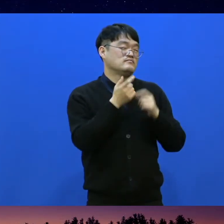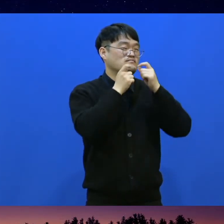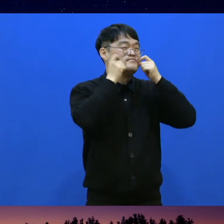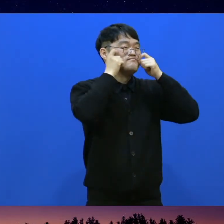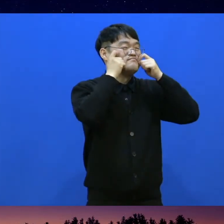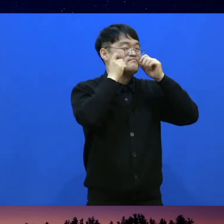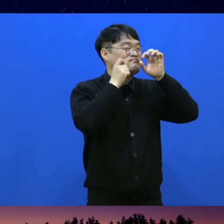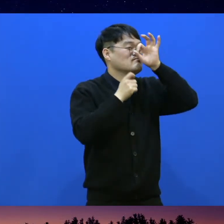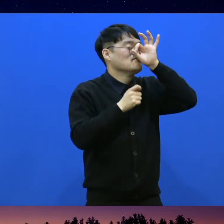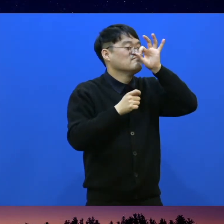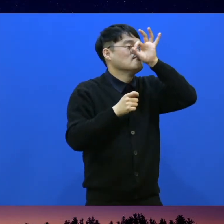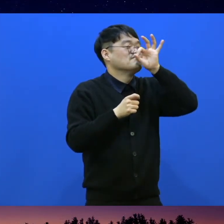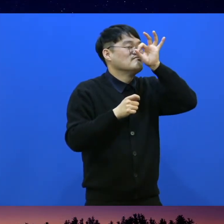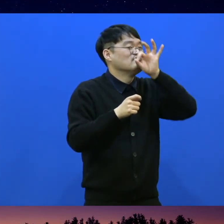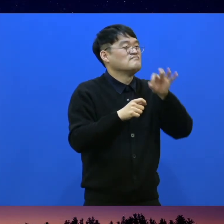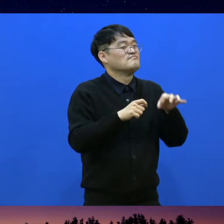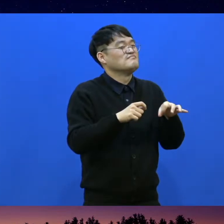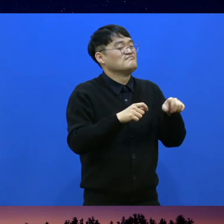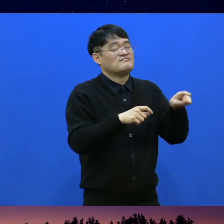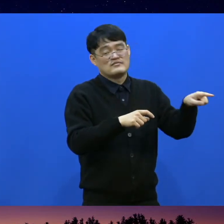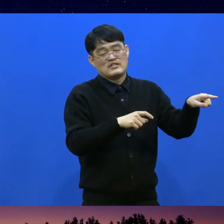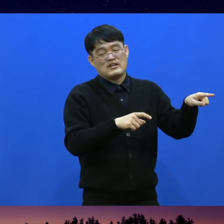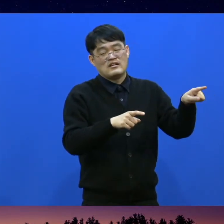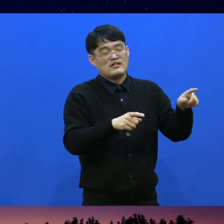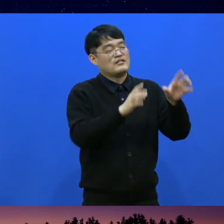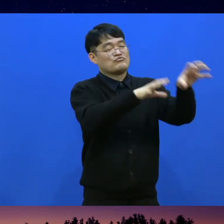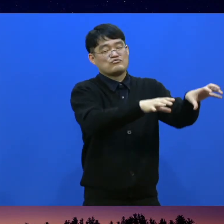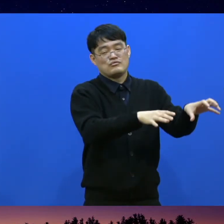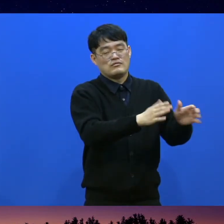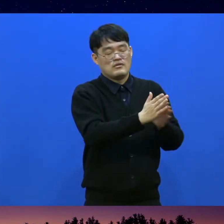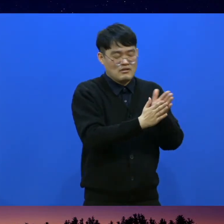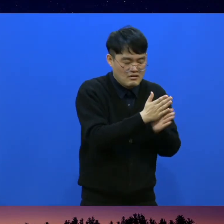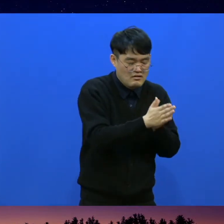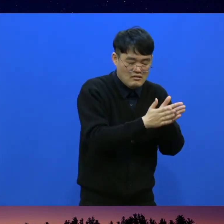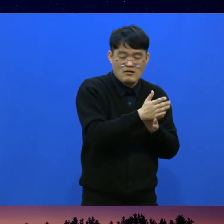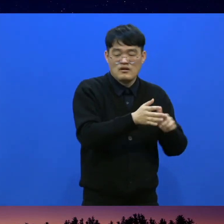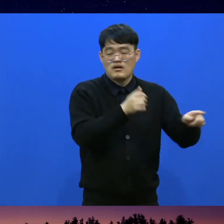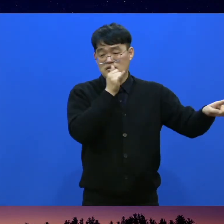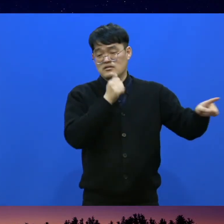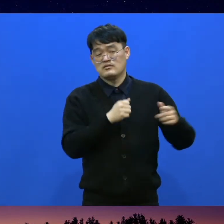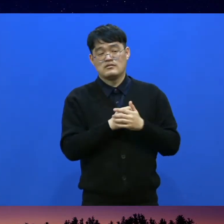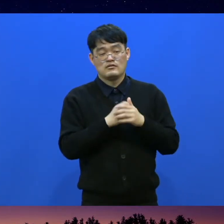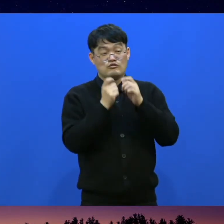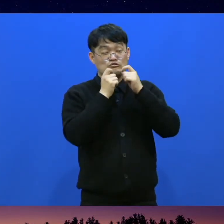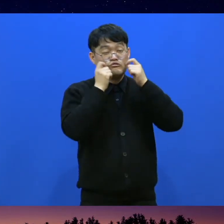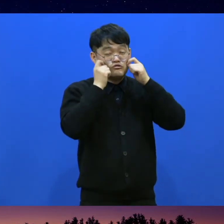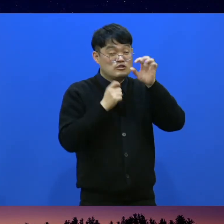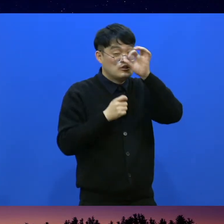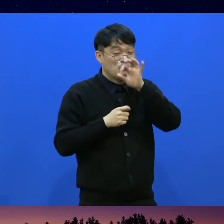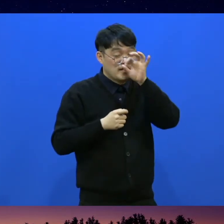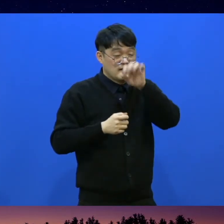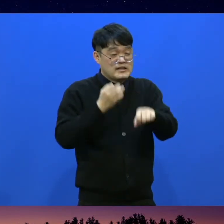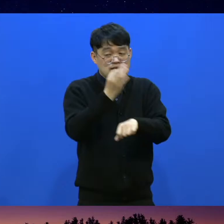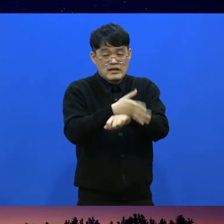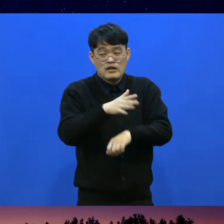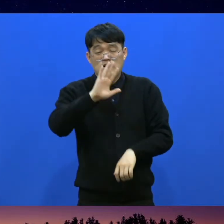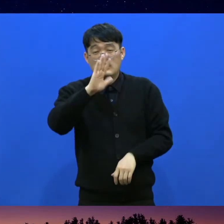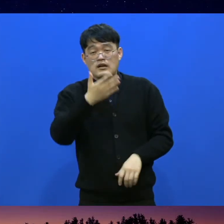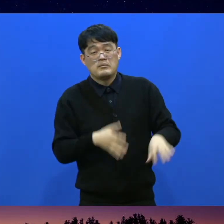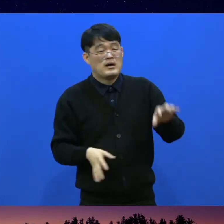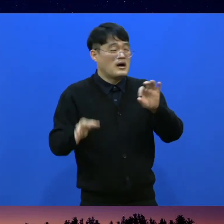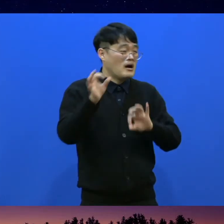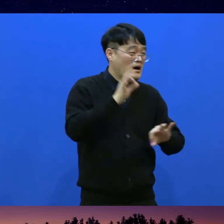삶았는데 뭐 죽는데 웃는 돼지가 있겠어요. 근데 어찌됐든 막 웃는 돼지를 막 사야 된다니까 막 그냥